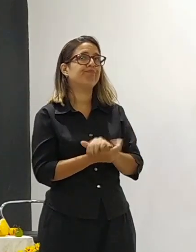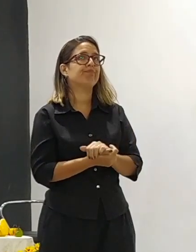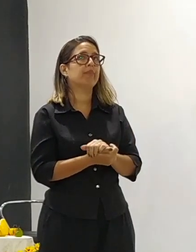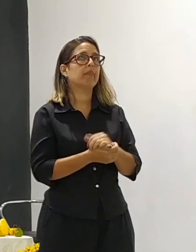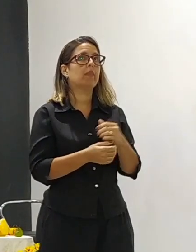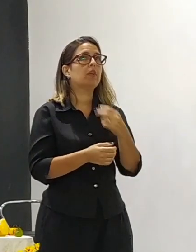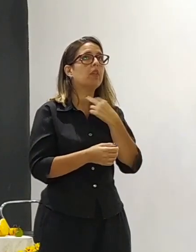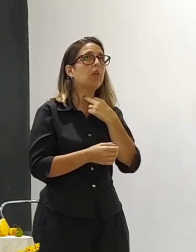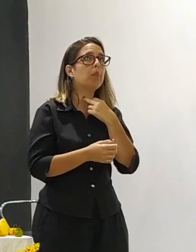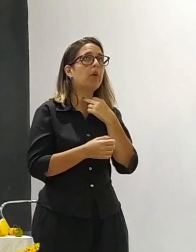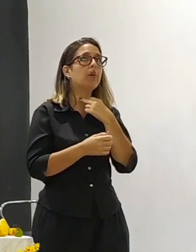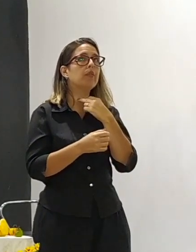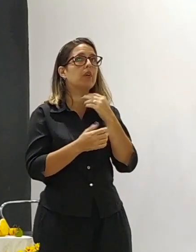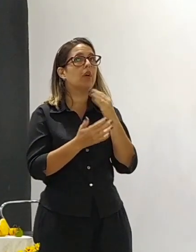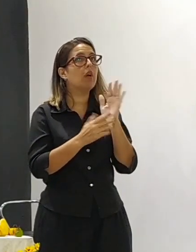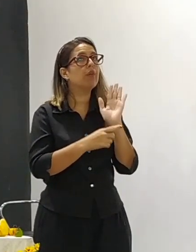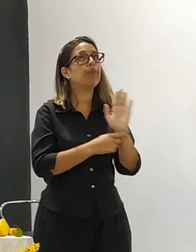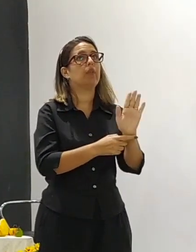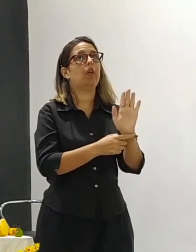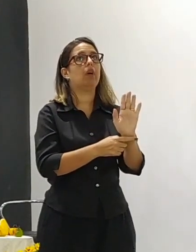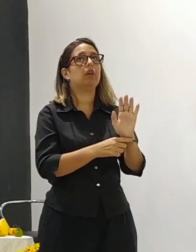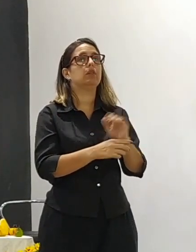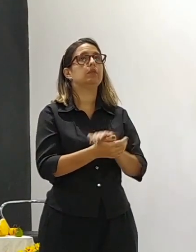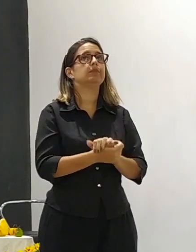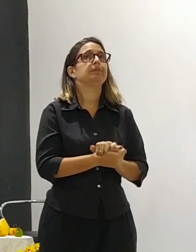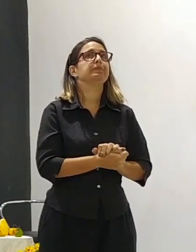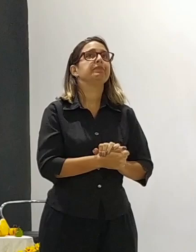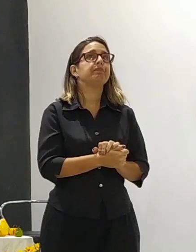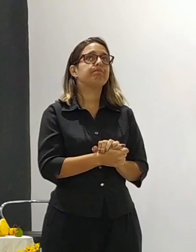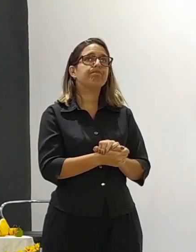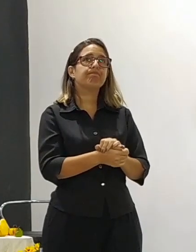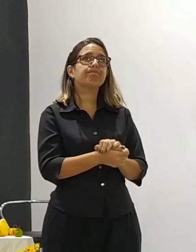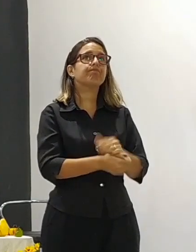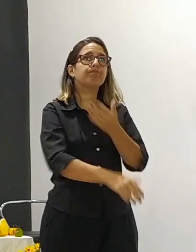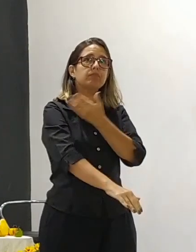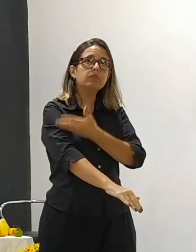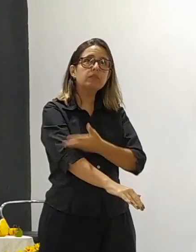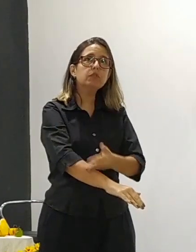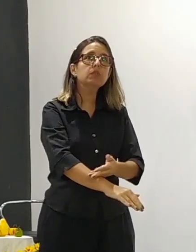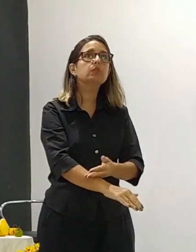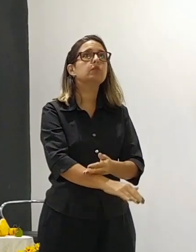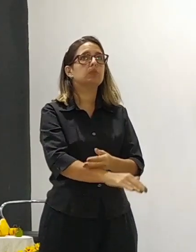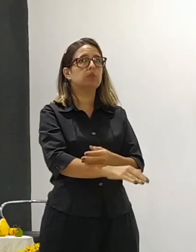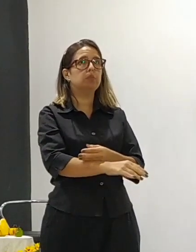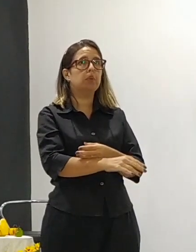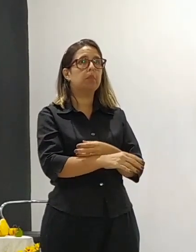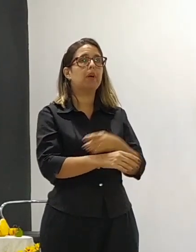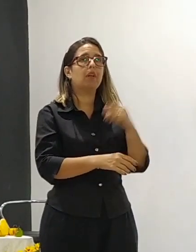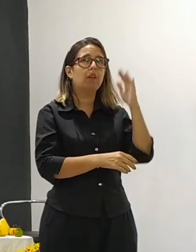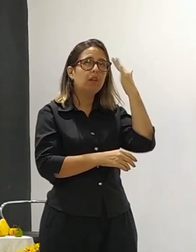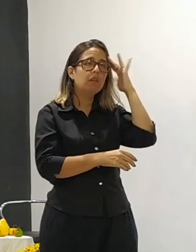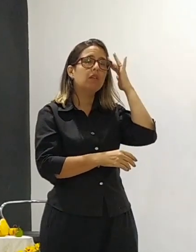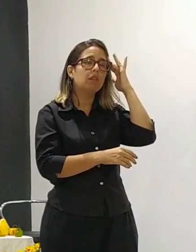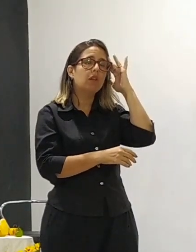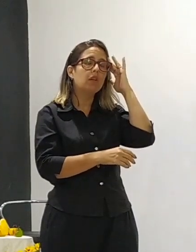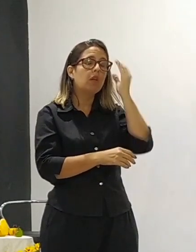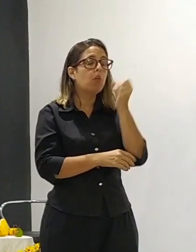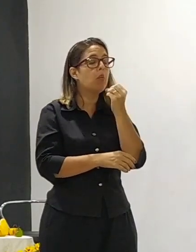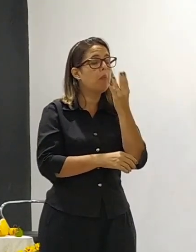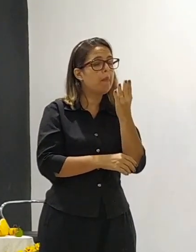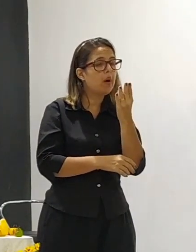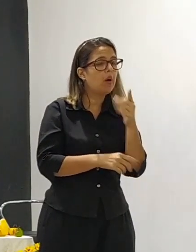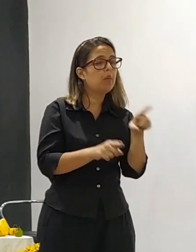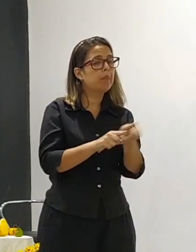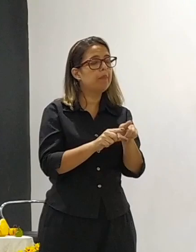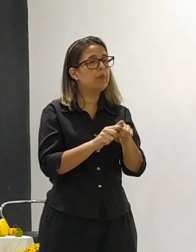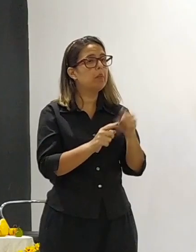razão do costume, têm os sentidos exercitados para discernir tanto o bem como o